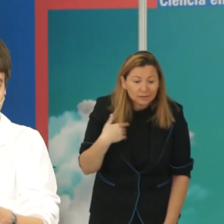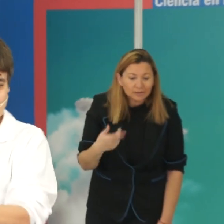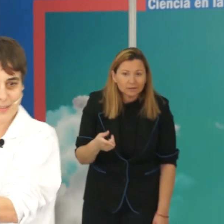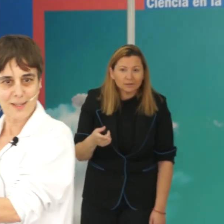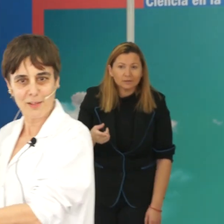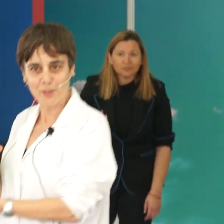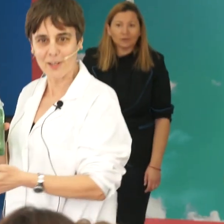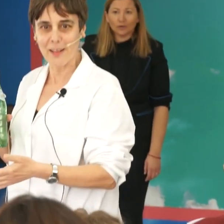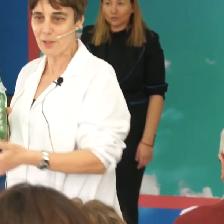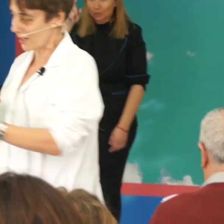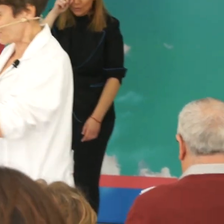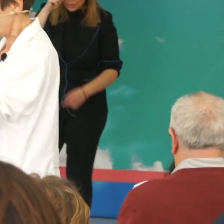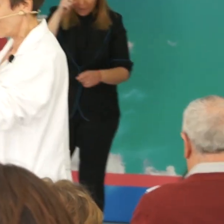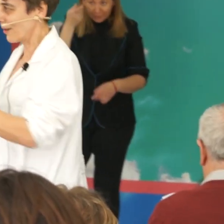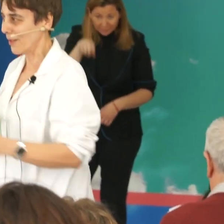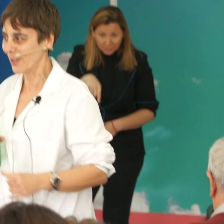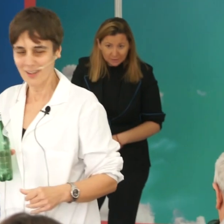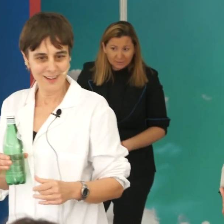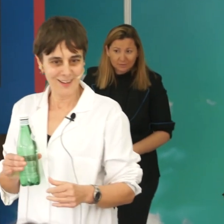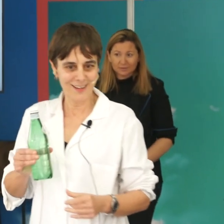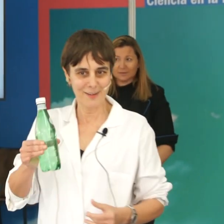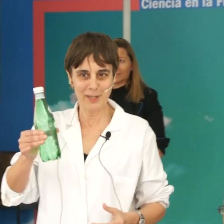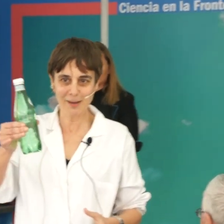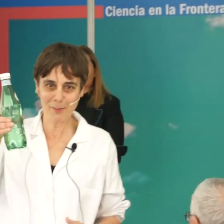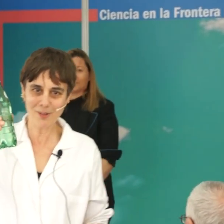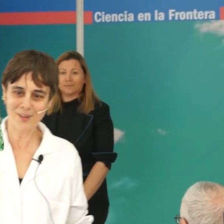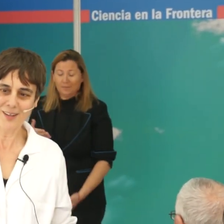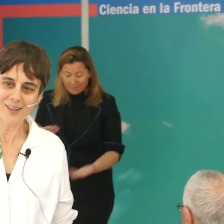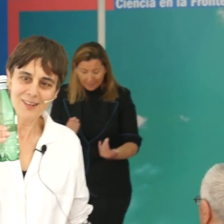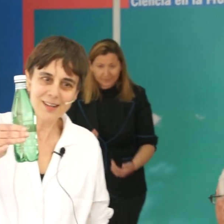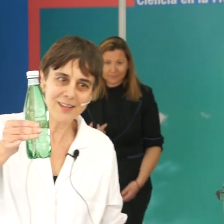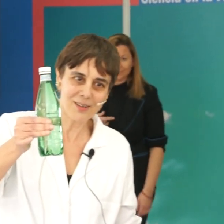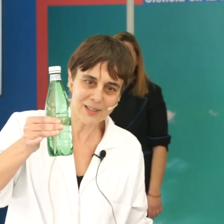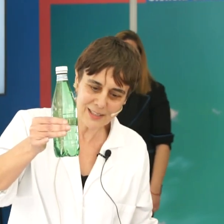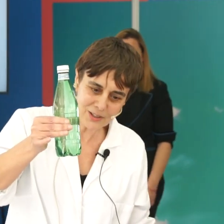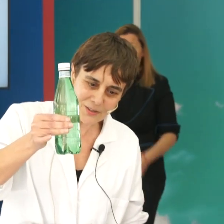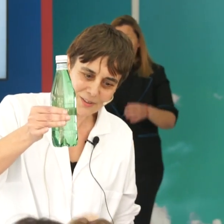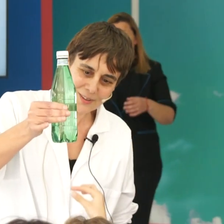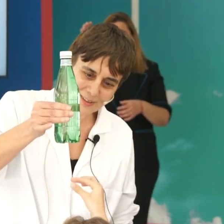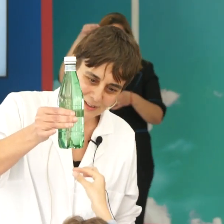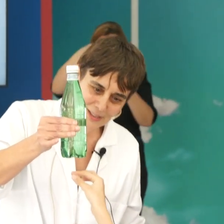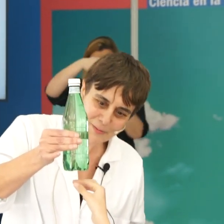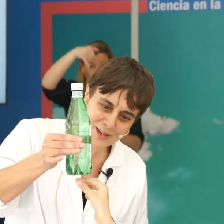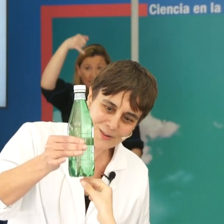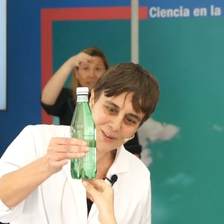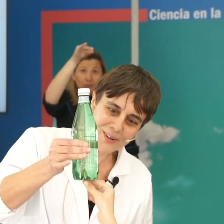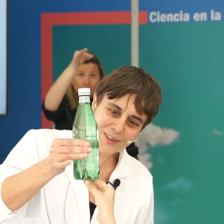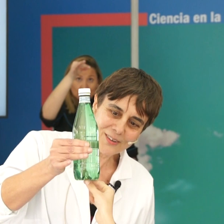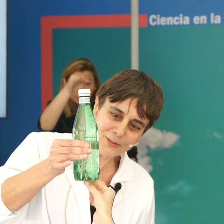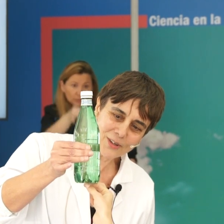¿O tú necesitas la gama de colorada? Bueno, que la... Venga, vamos. Tira del... Coge el hilito. ¿Lo tienes ya